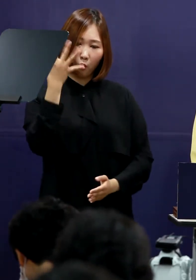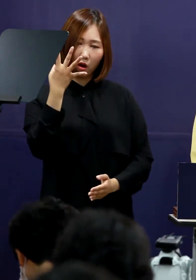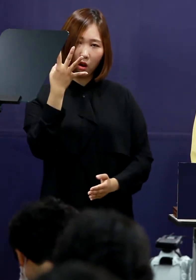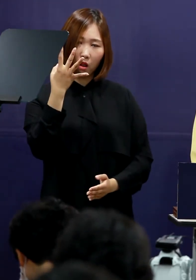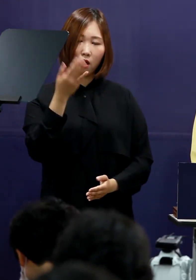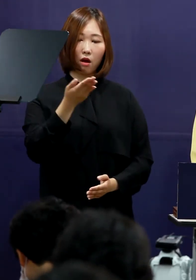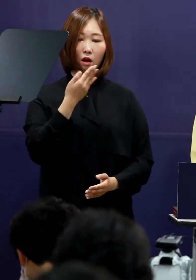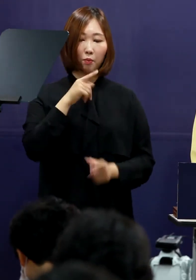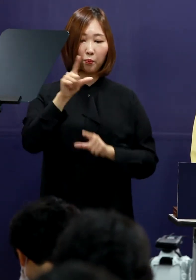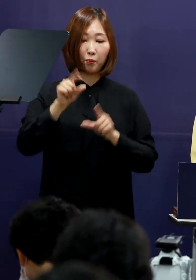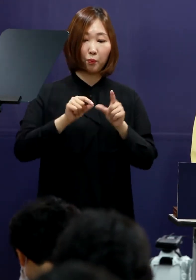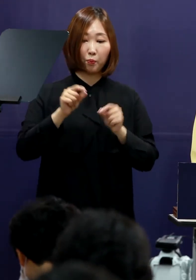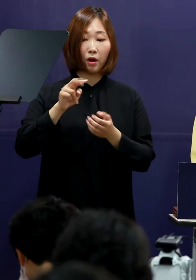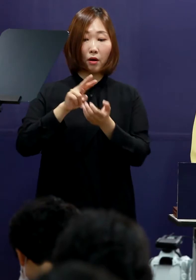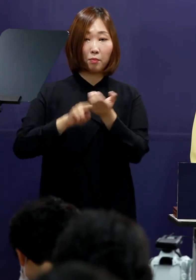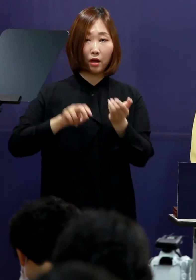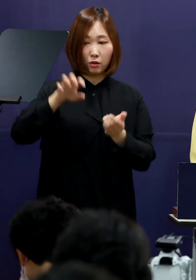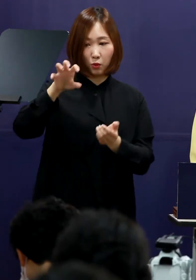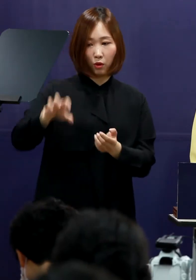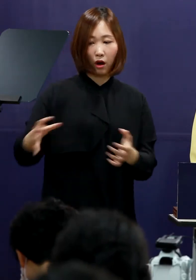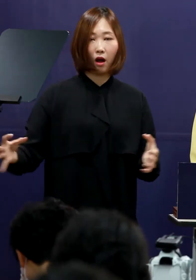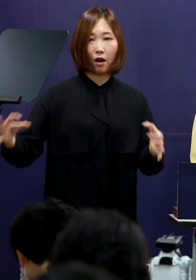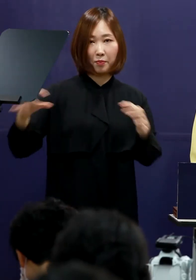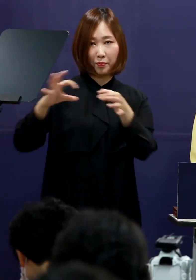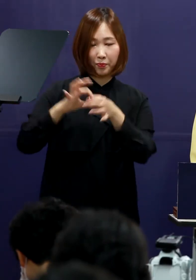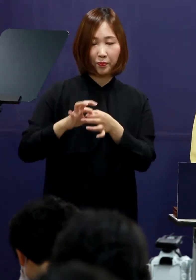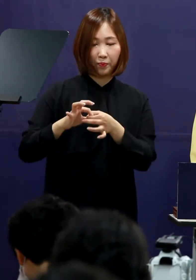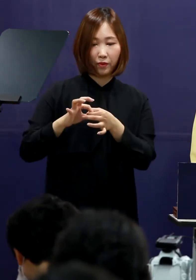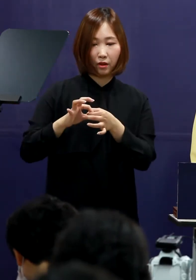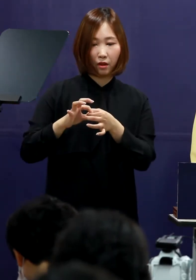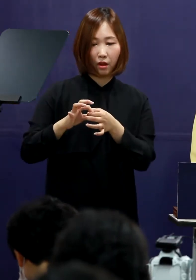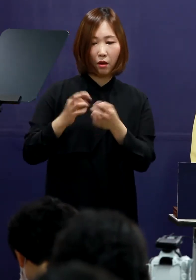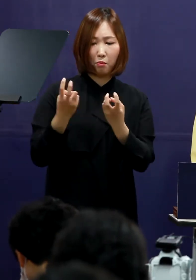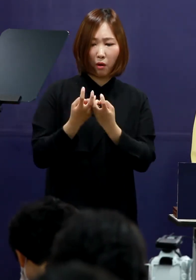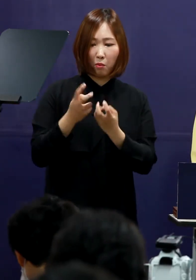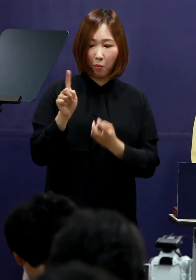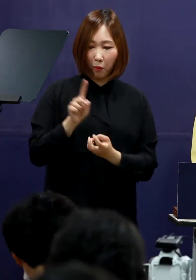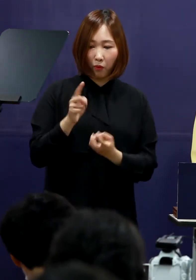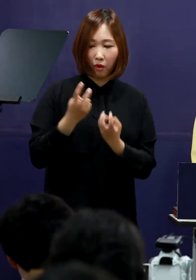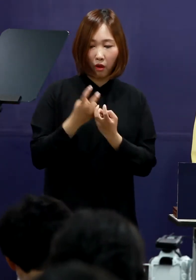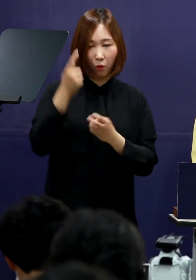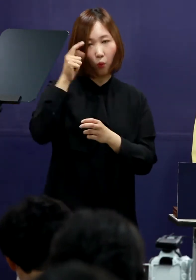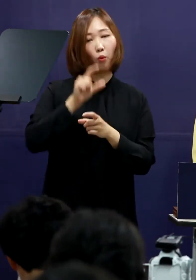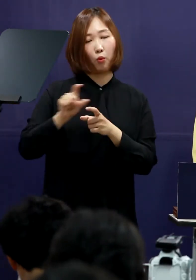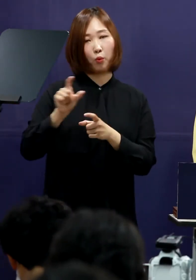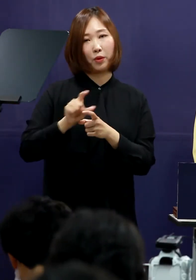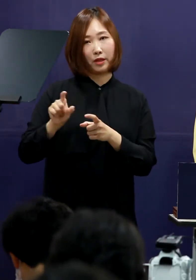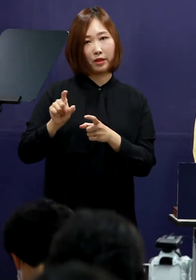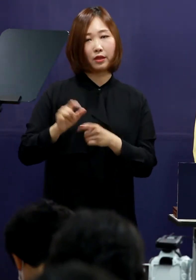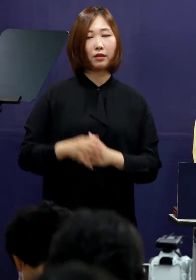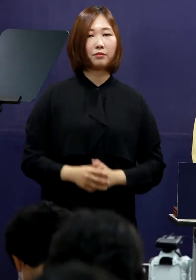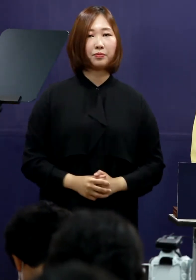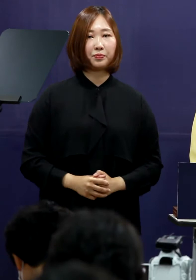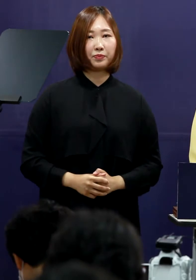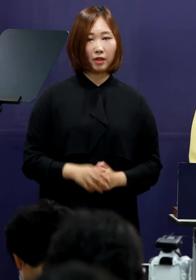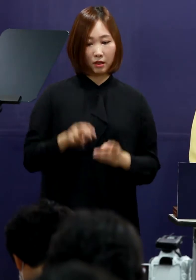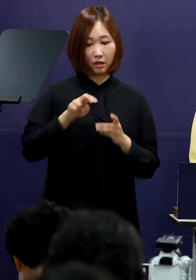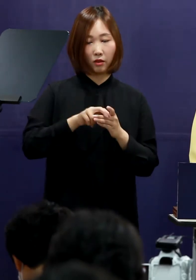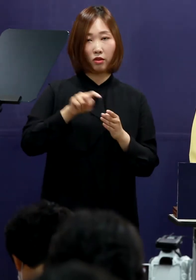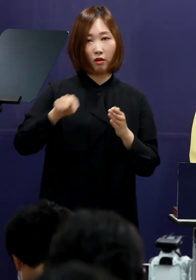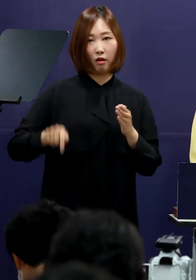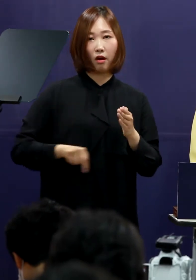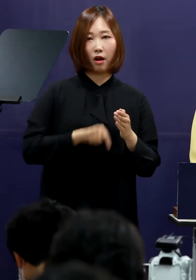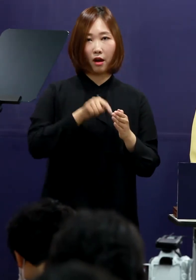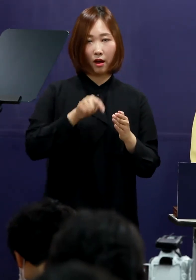공급 업체들과도 상생 협력 방안도 강구해 나가도록 하겠습니다. 그리고 센터 내에